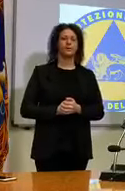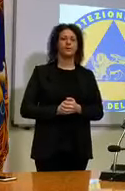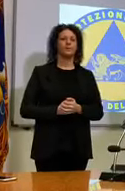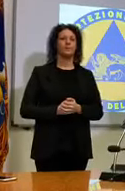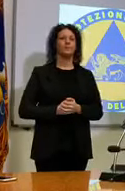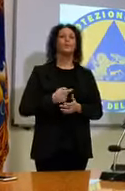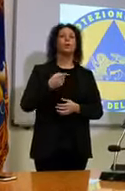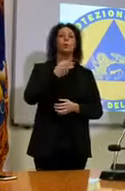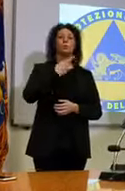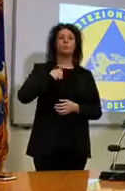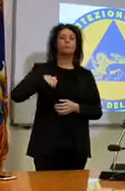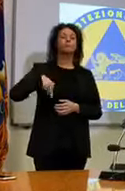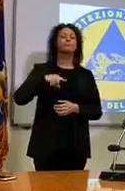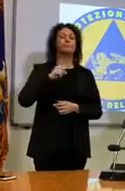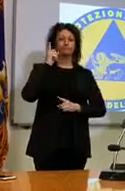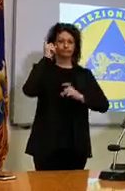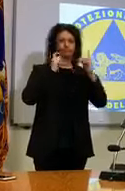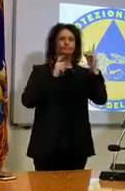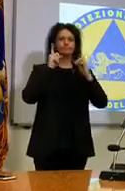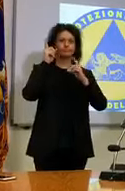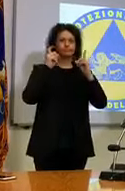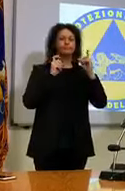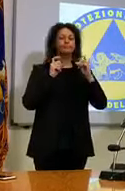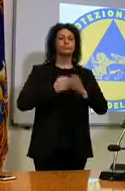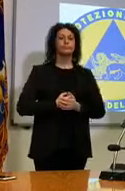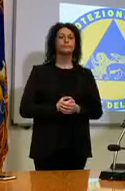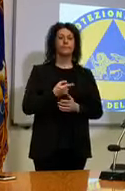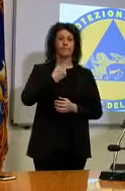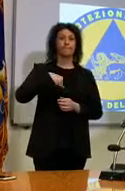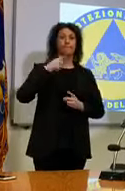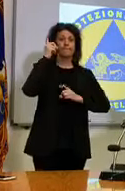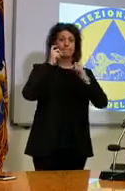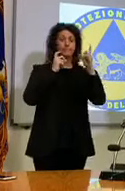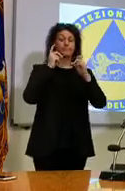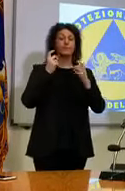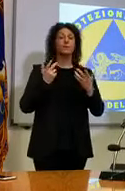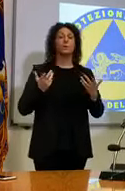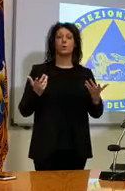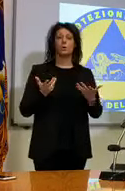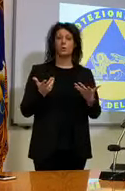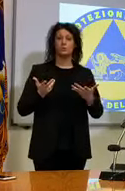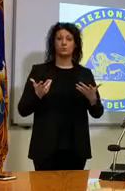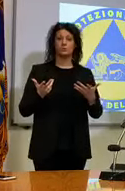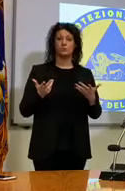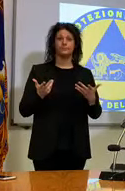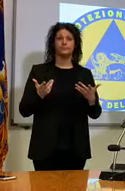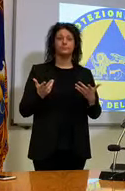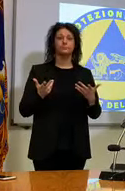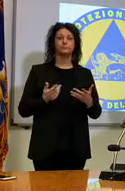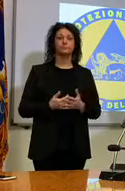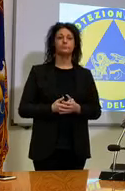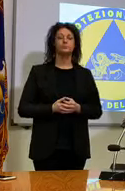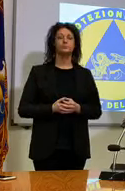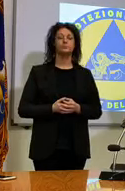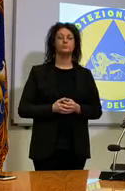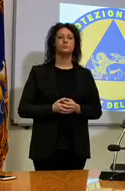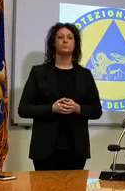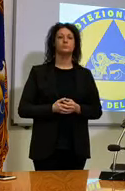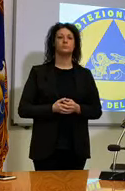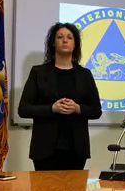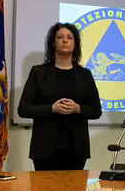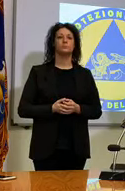preoccupati, e perché oggettivamente è così, del fatto che non vorremmo ritrovarci con una,